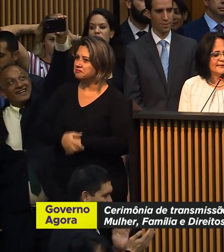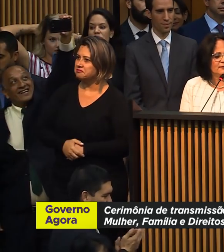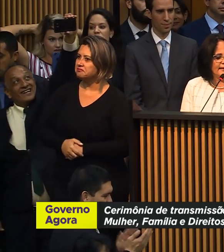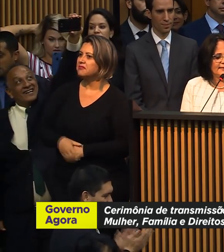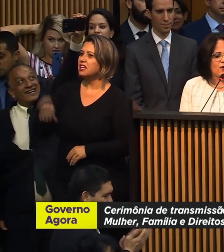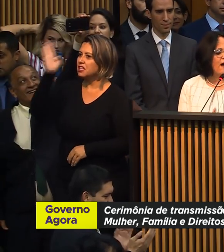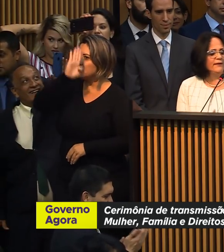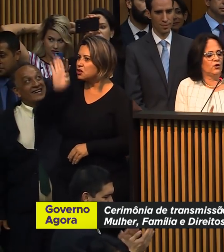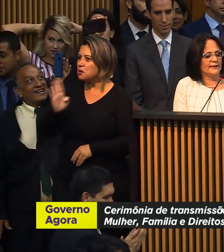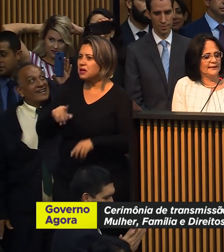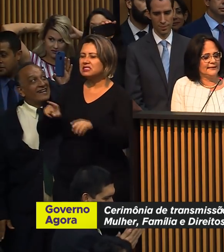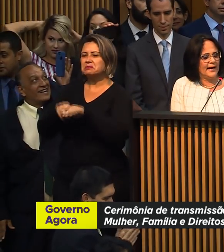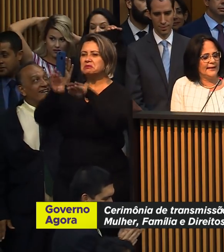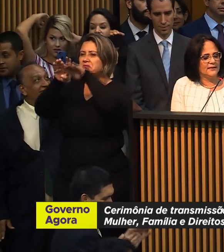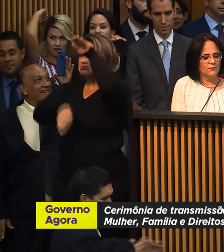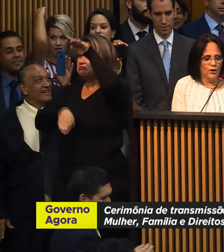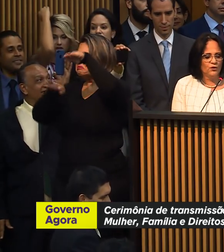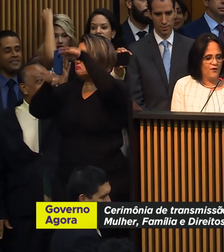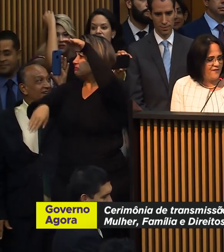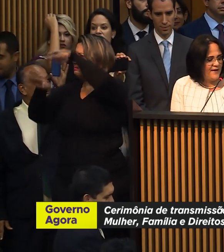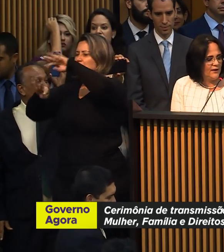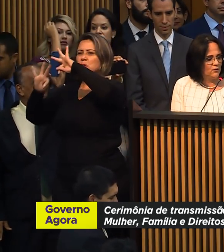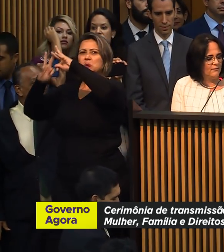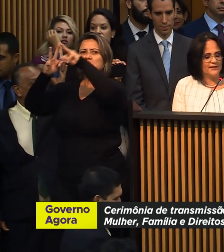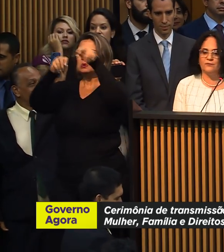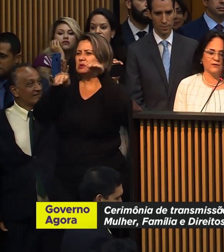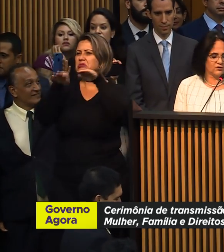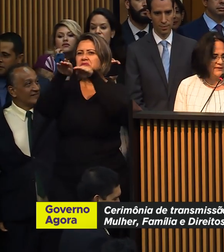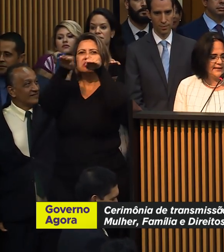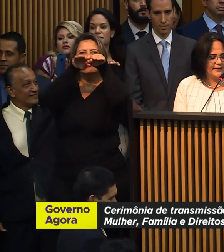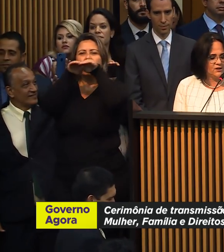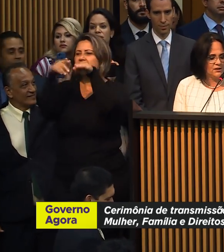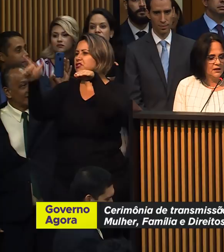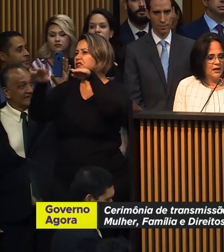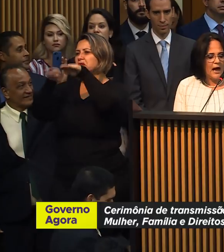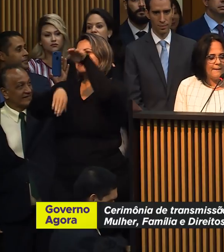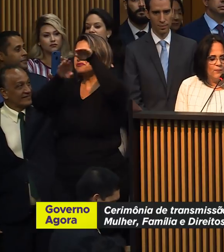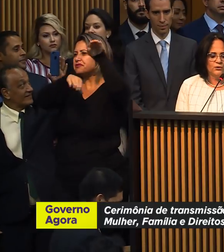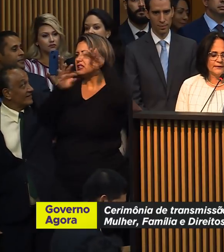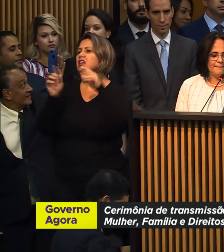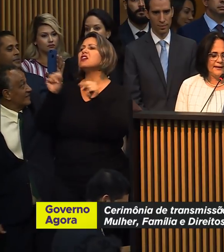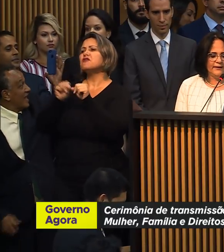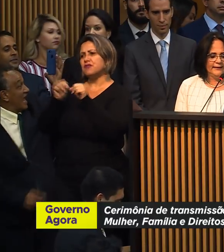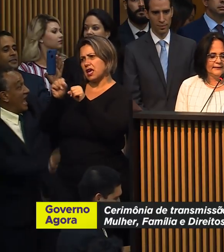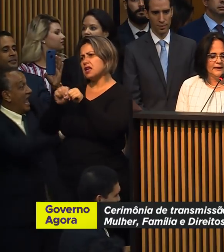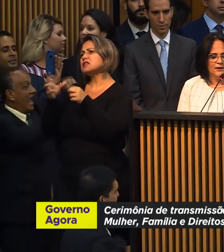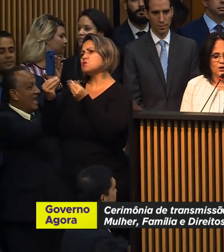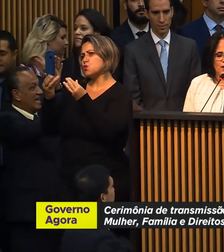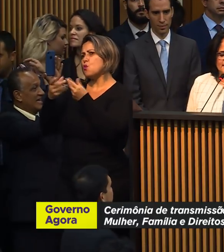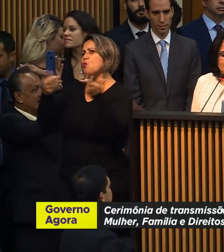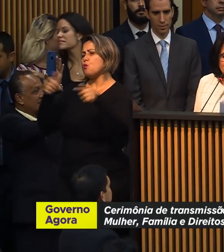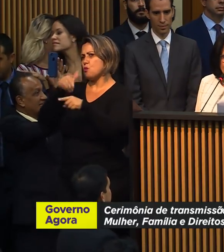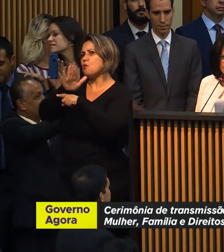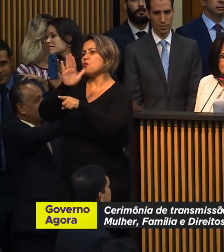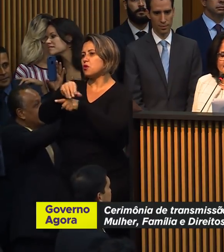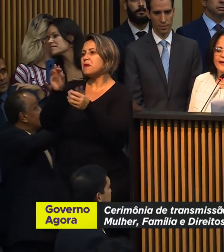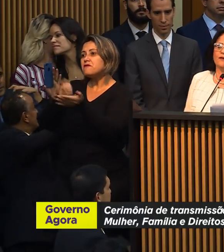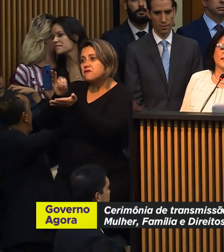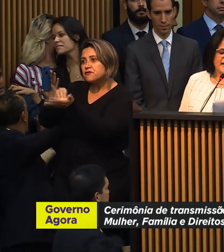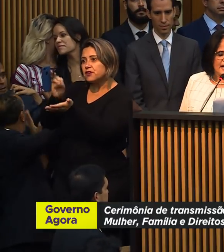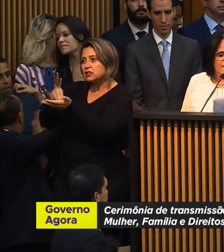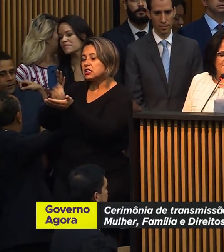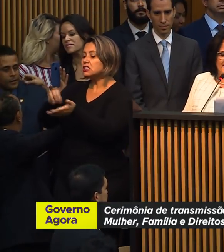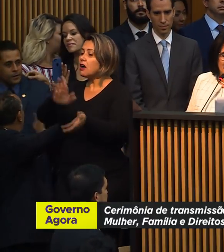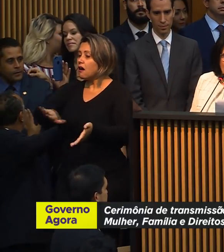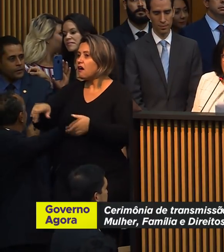Vivemos em um Brasil desigual em todas as áreas. Muito foi feito, mas não é o suficiente. Há muito trabalho ainda. Nossas meninas e